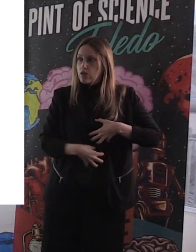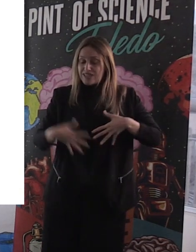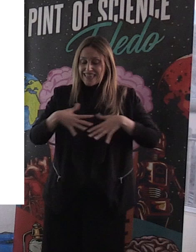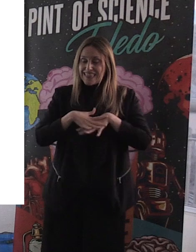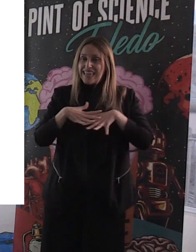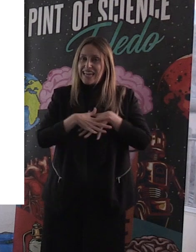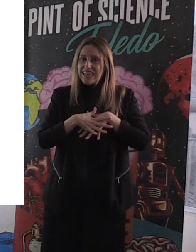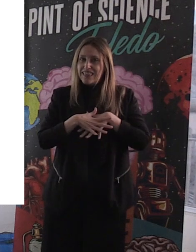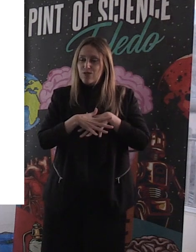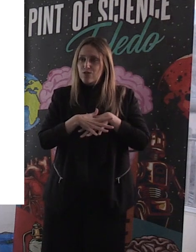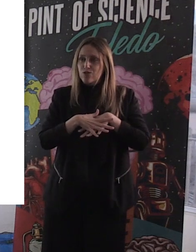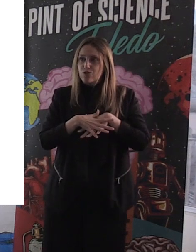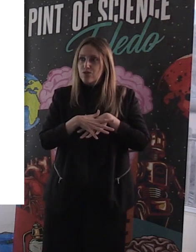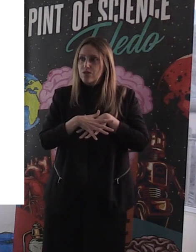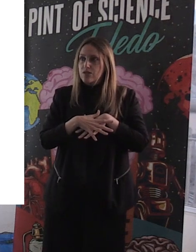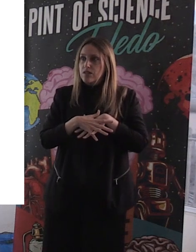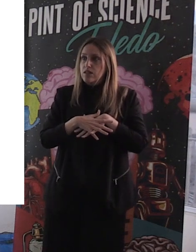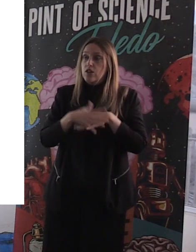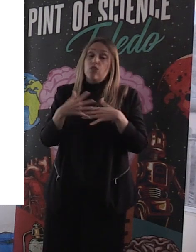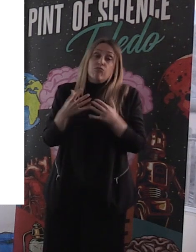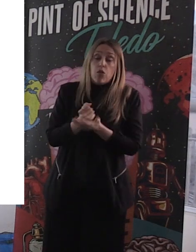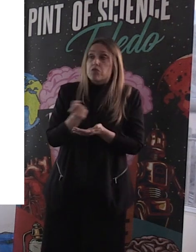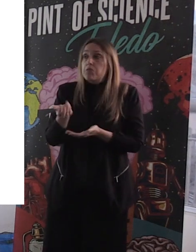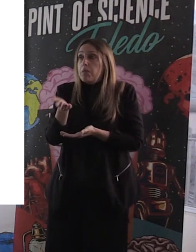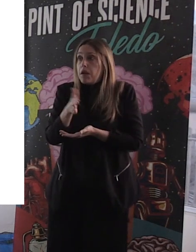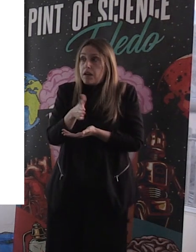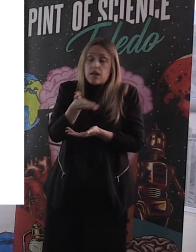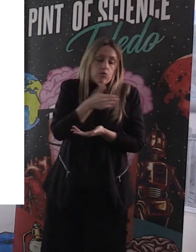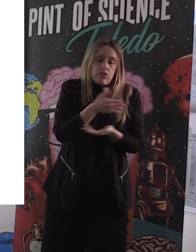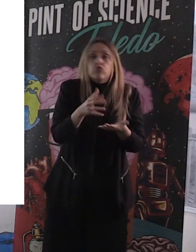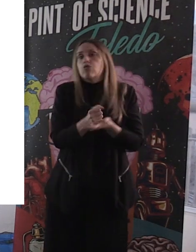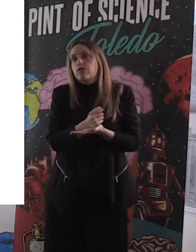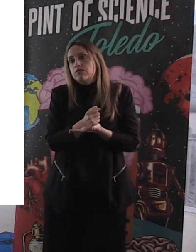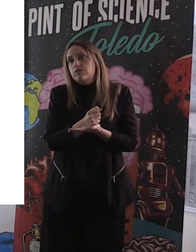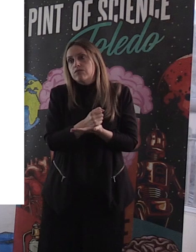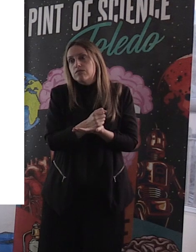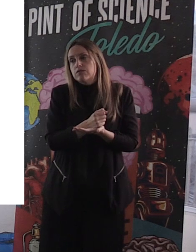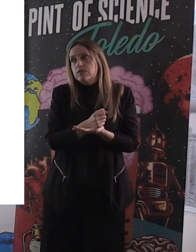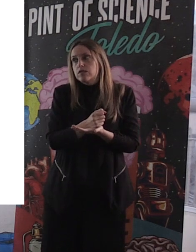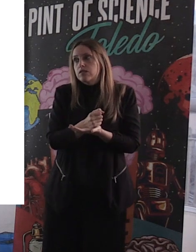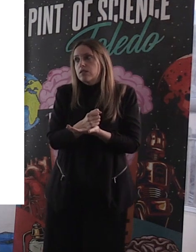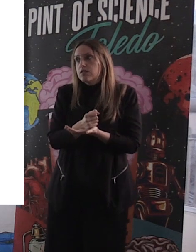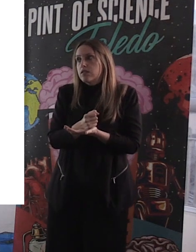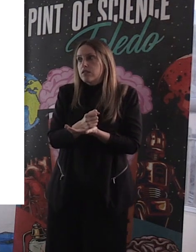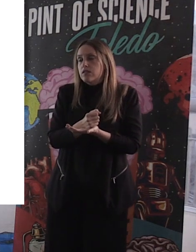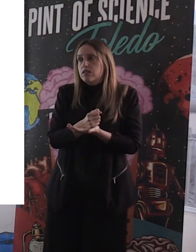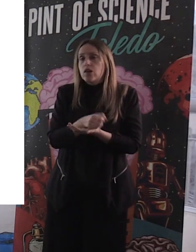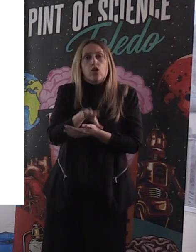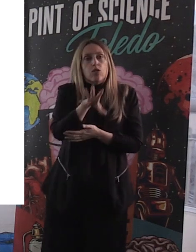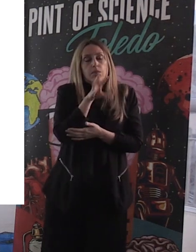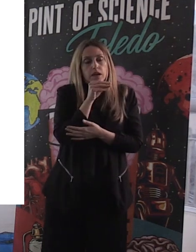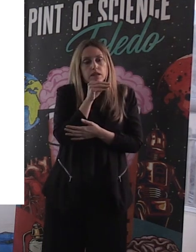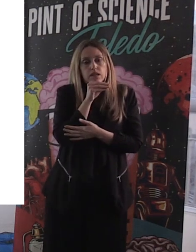tenemos deterioran, van a morir, van a ser peor todo. Y entender todo esto no